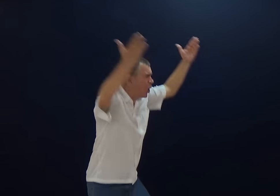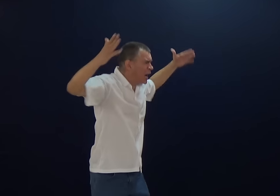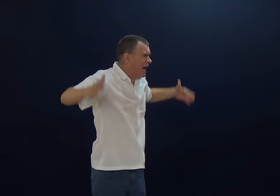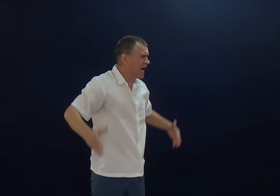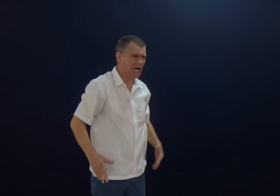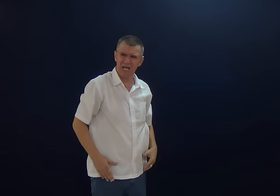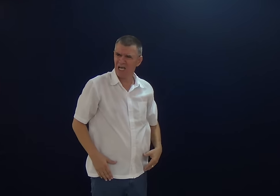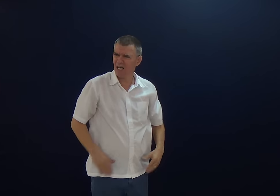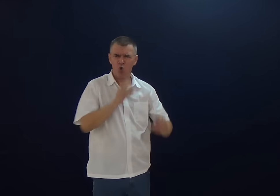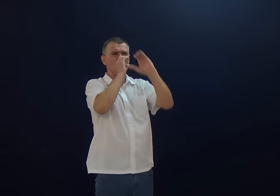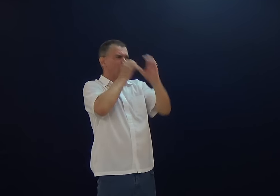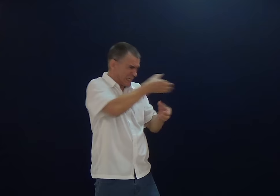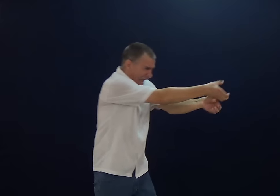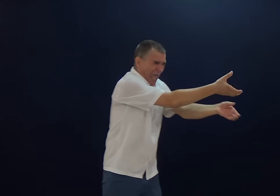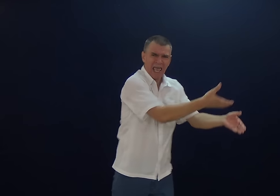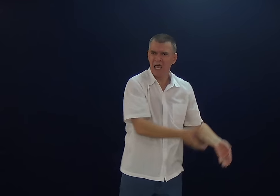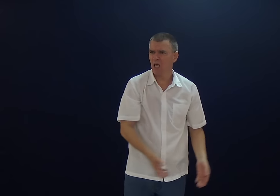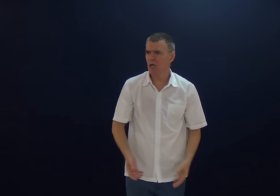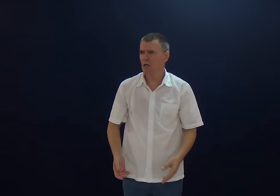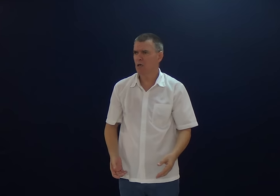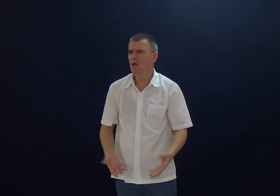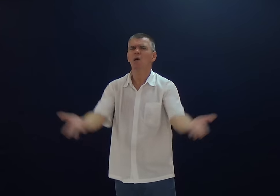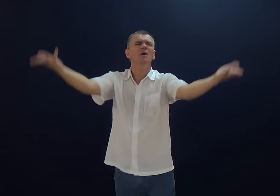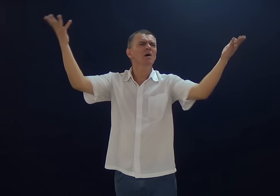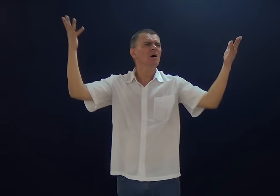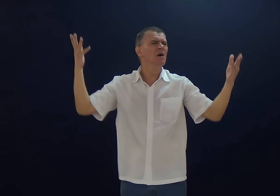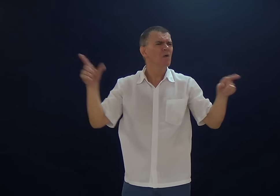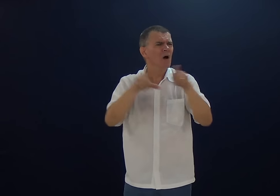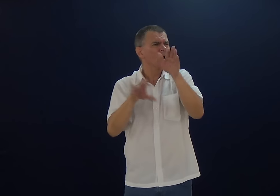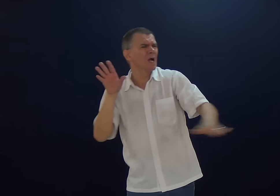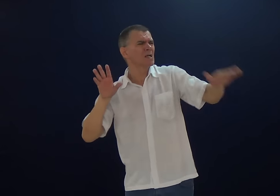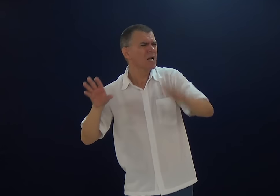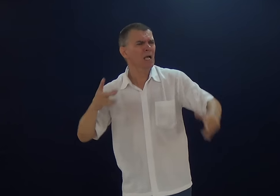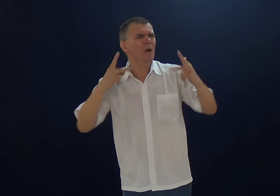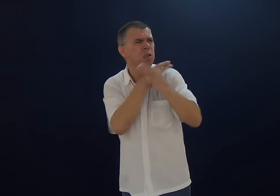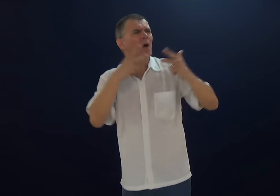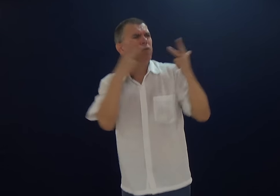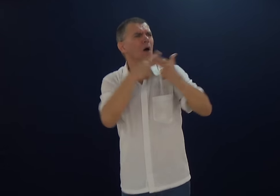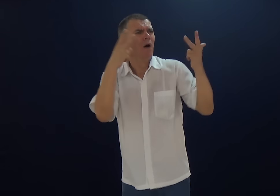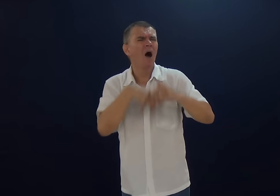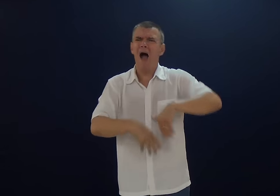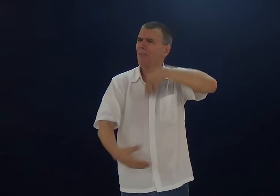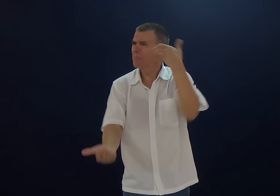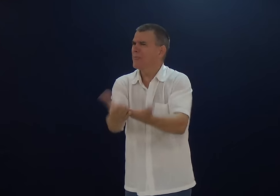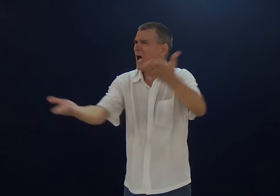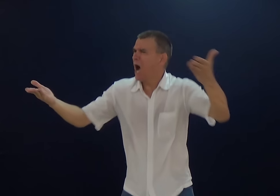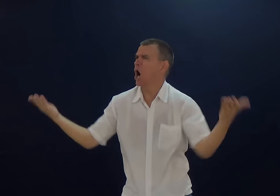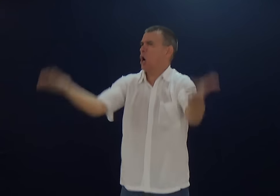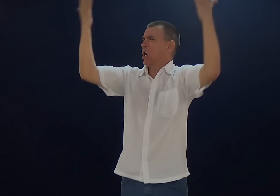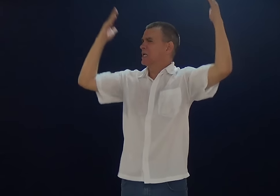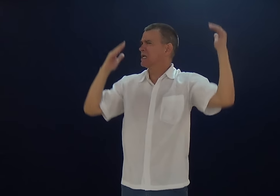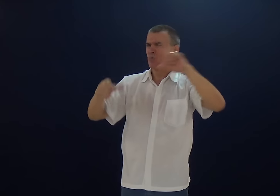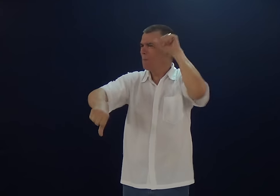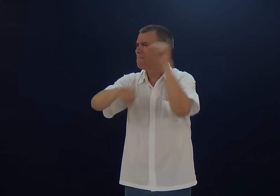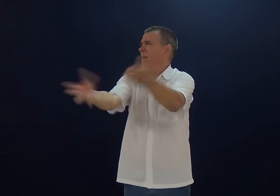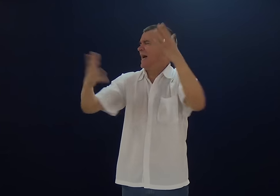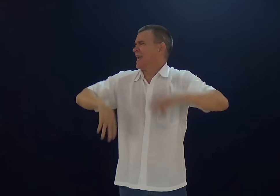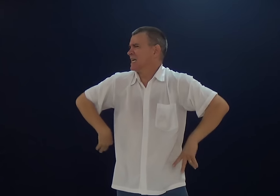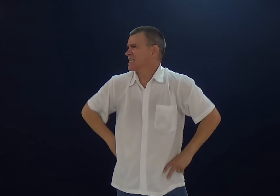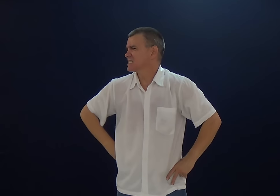as pessoas os crentes não ficam maduros ah gente vamos vamos crescer pare com isso até agora